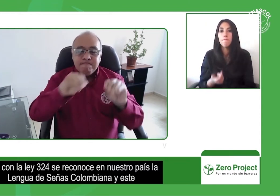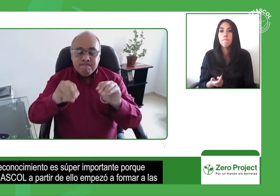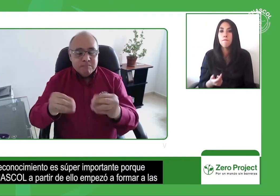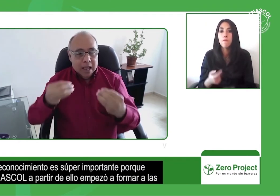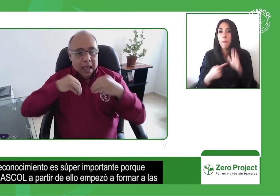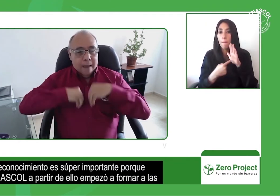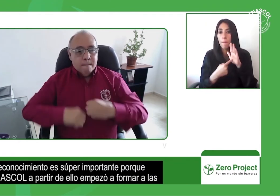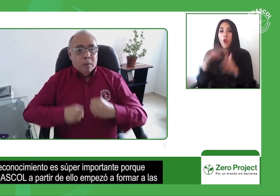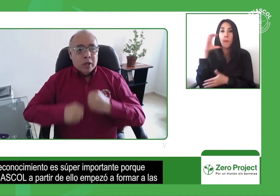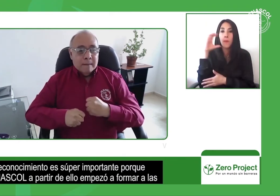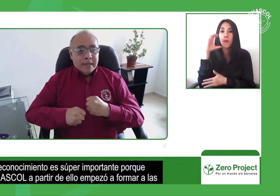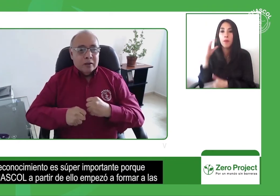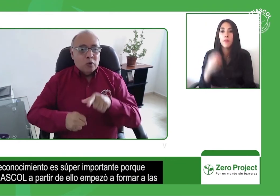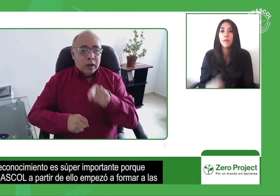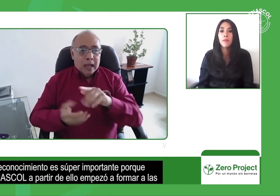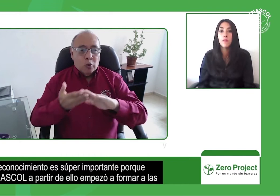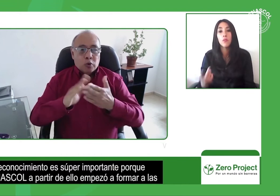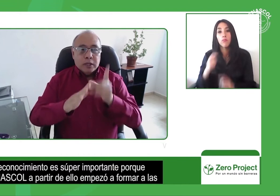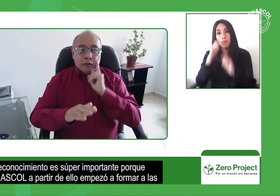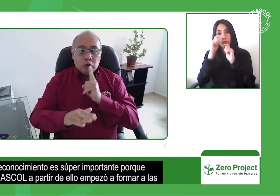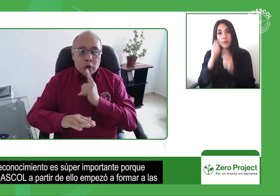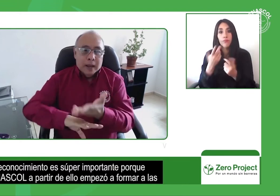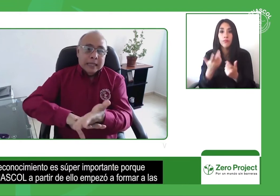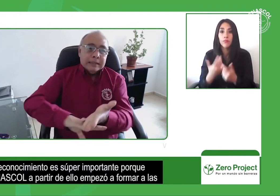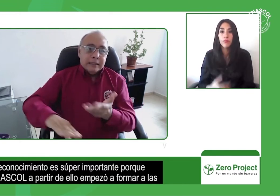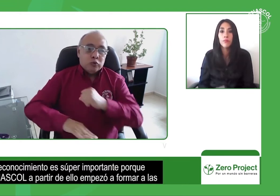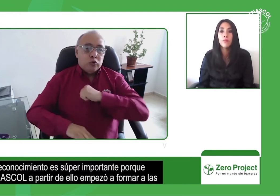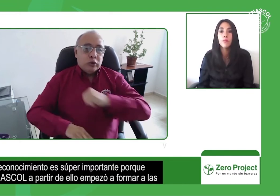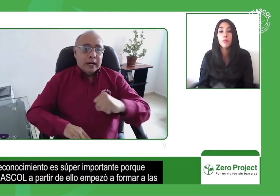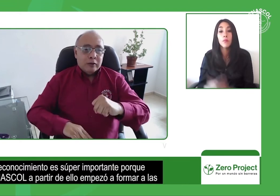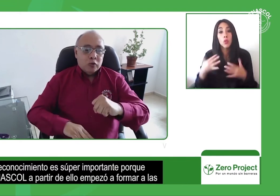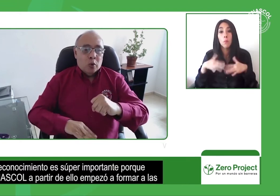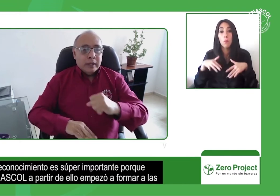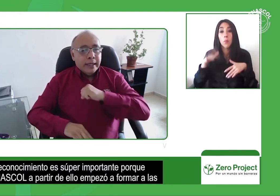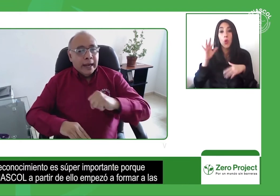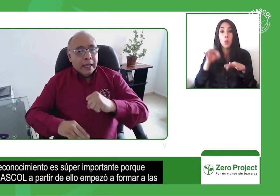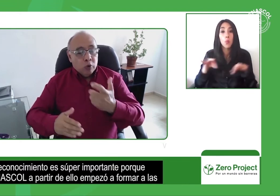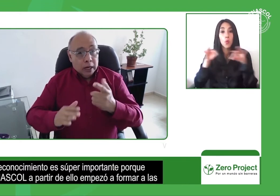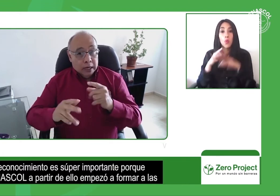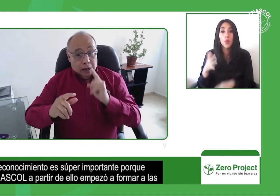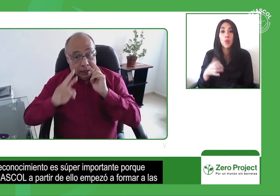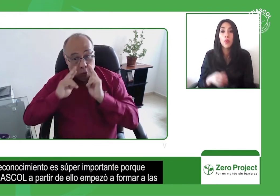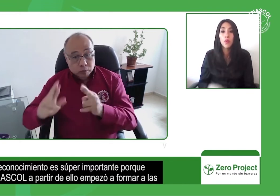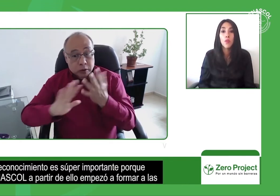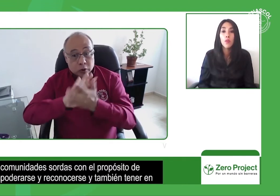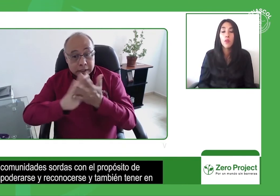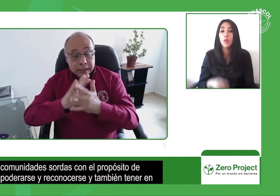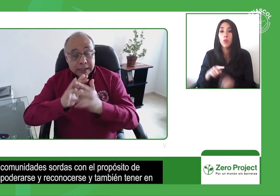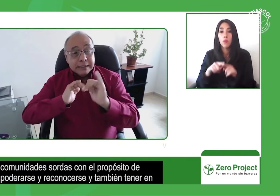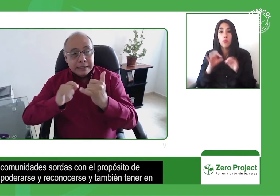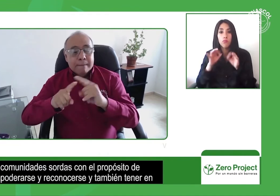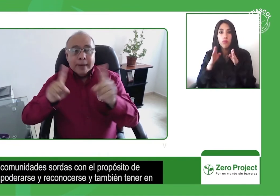Y este reconocimiento es súper importante porque FENASCOL, a partir de ello, empezó a formar a las